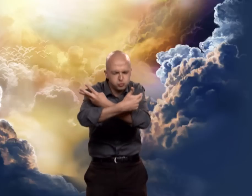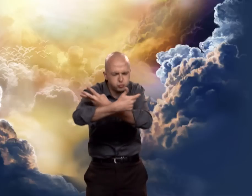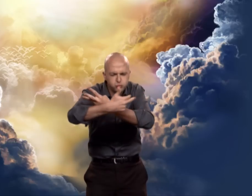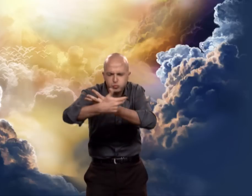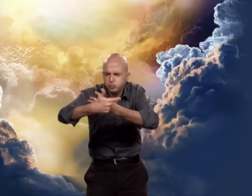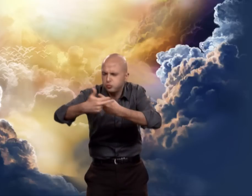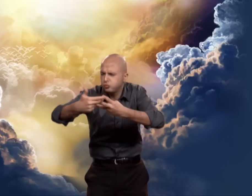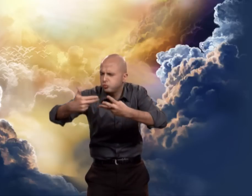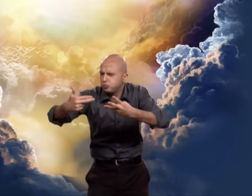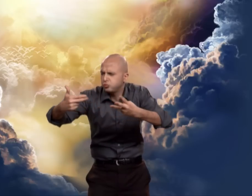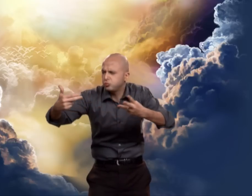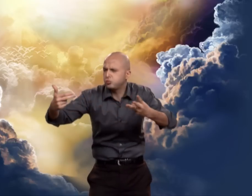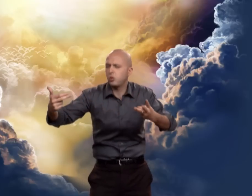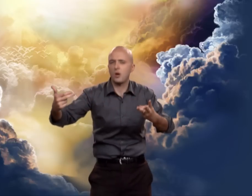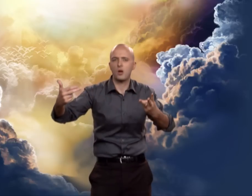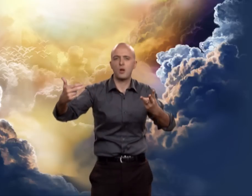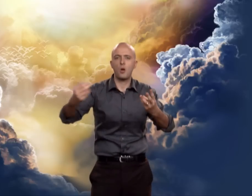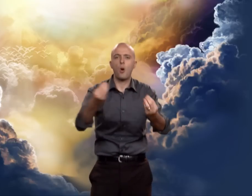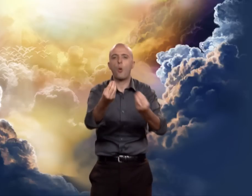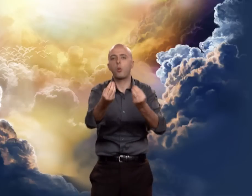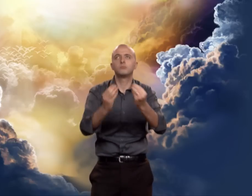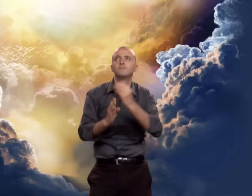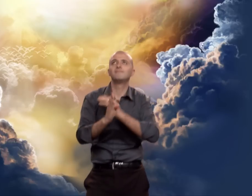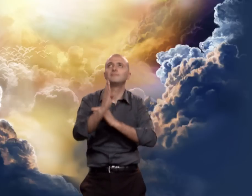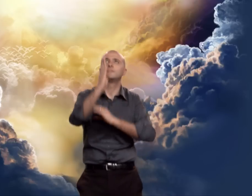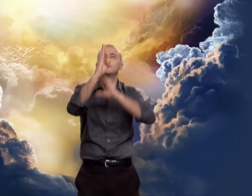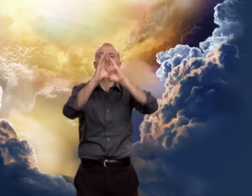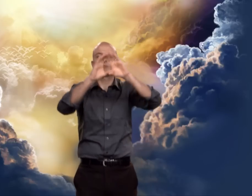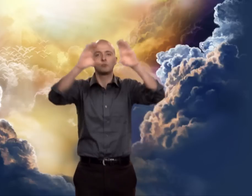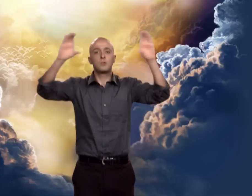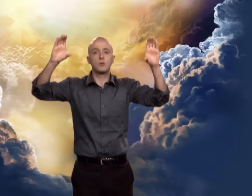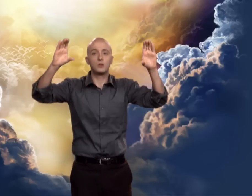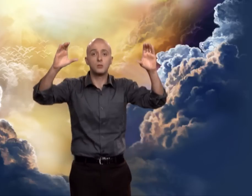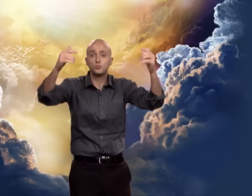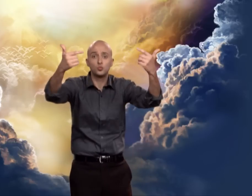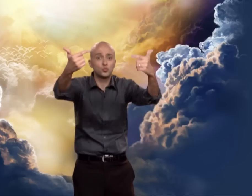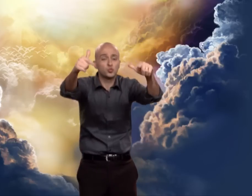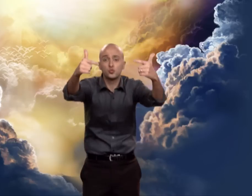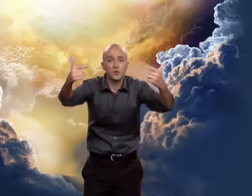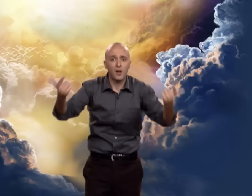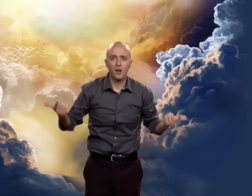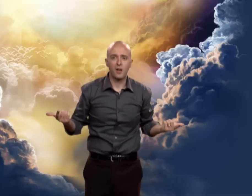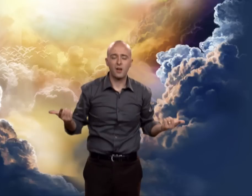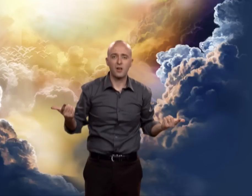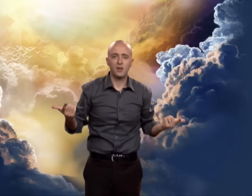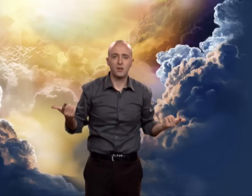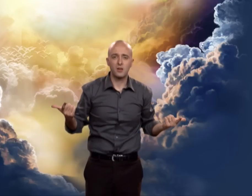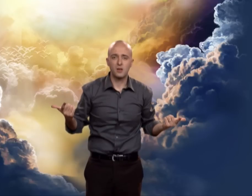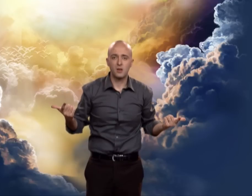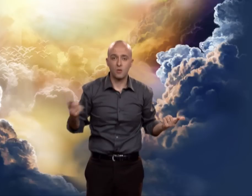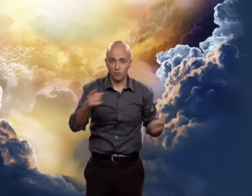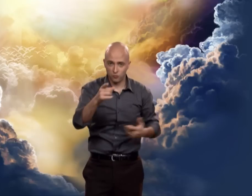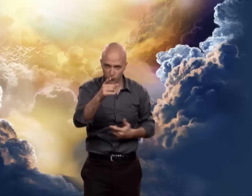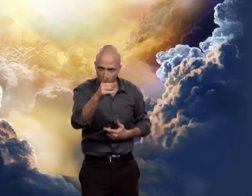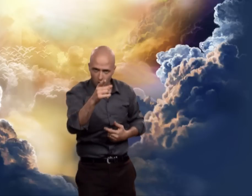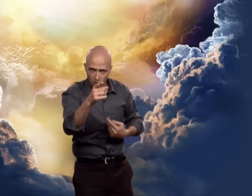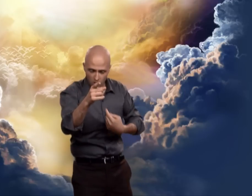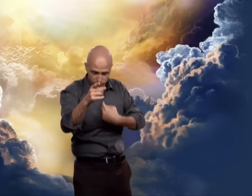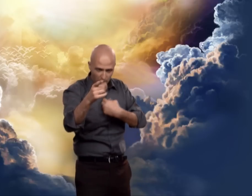seu coração fosse partido e sua vida se desfizesse. Todo esse sacrifício foi feito para que os pecadores pudessem